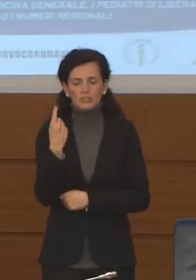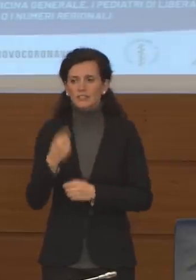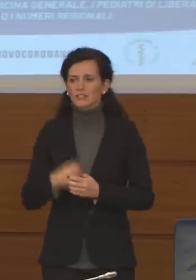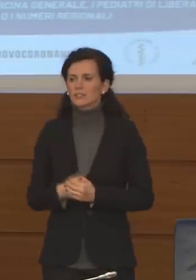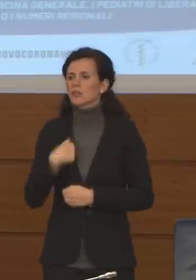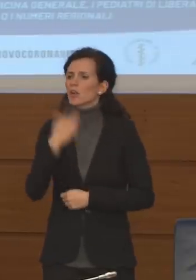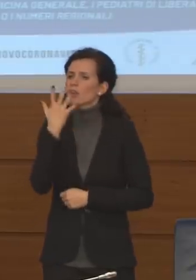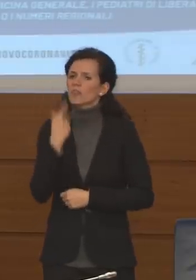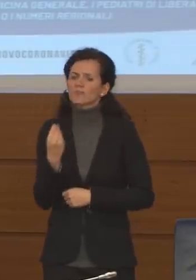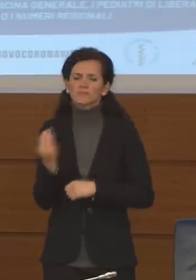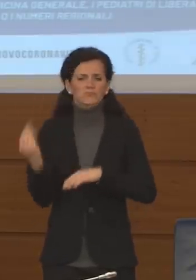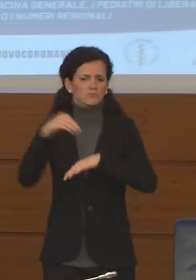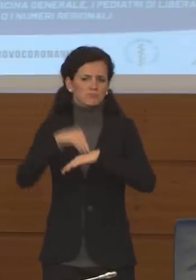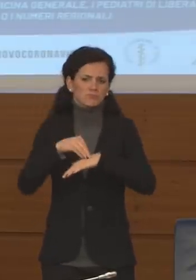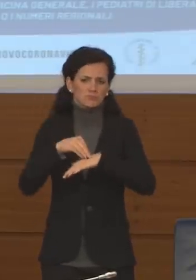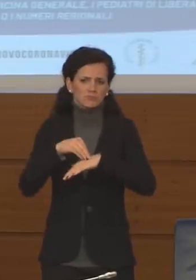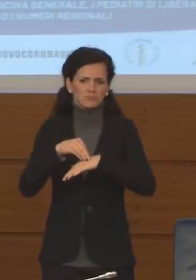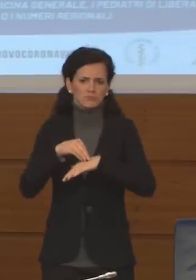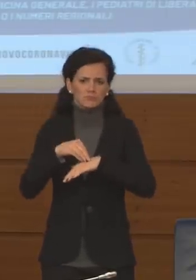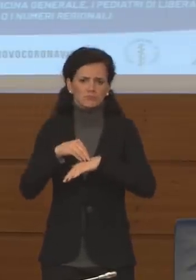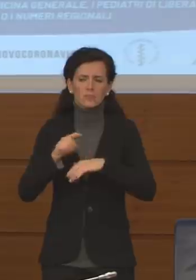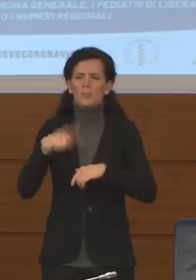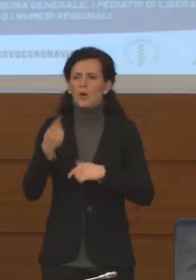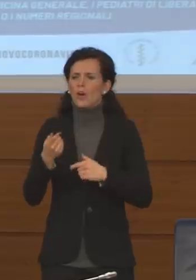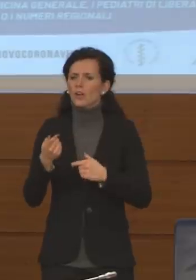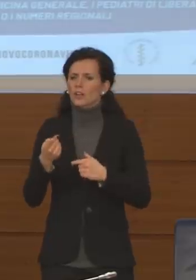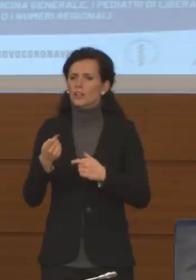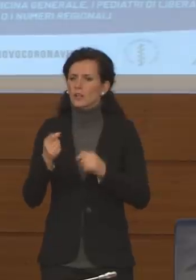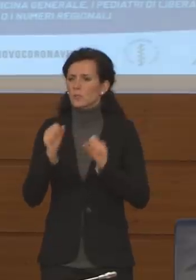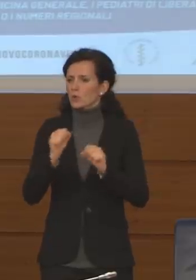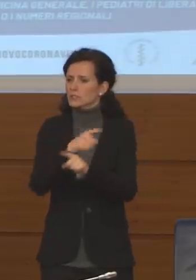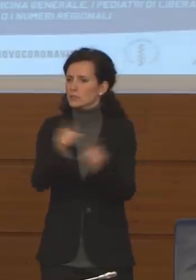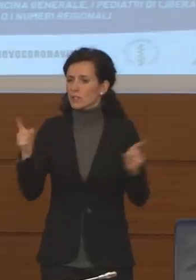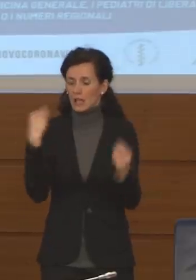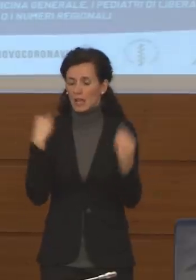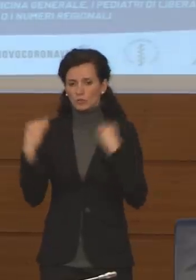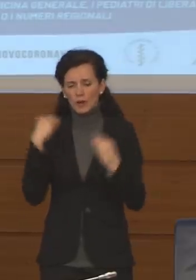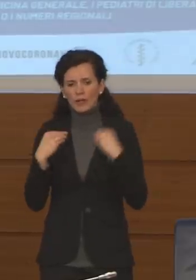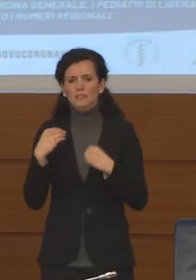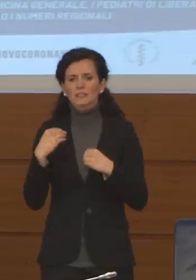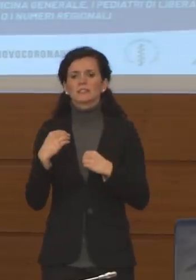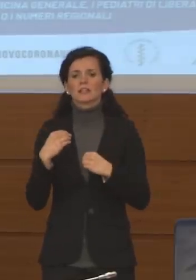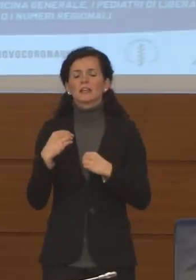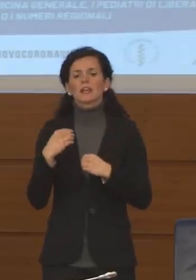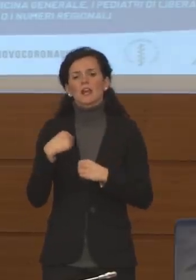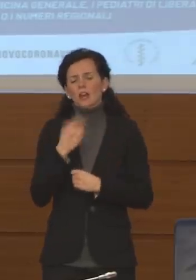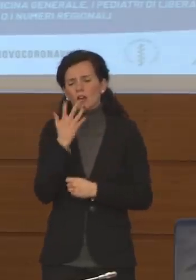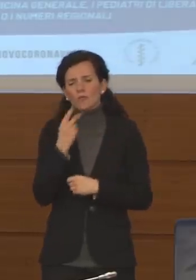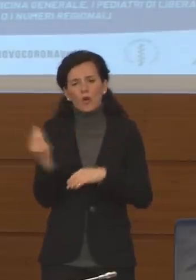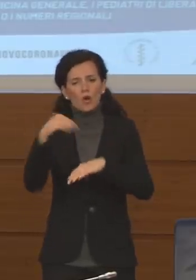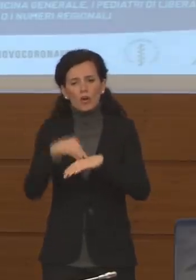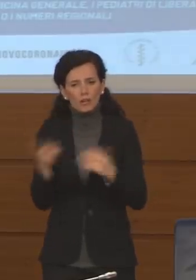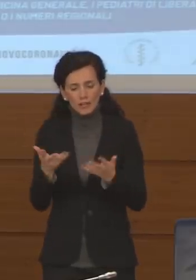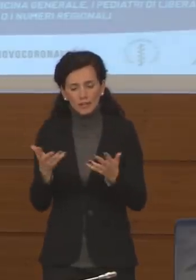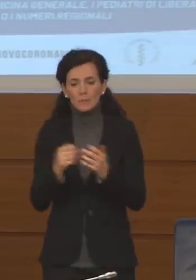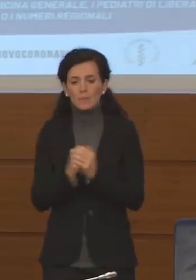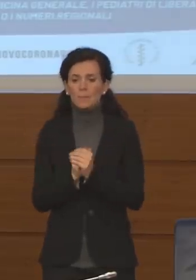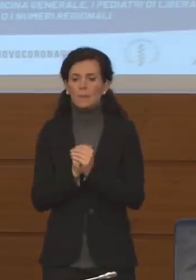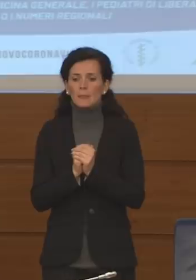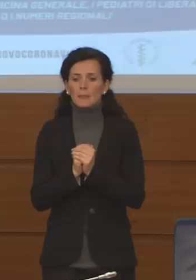vorrei solo aggiungere prima di lasciare spazio le domande qualche considerazione circa le caratteristiche delle persone